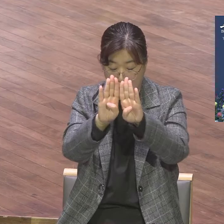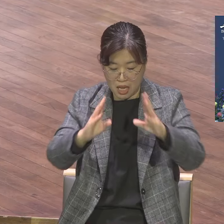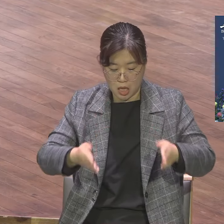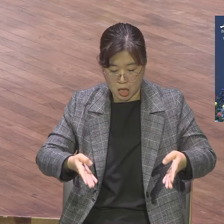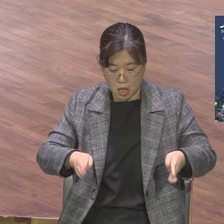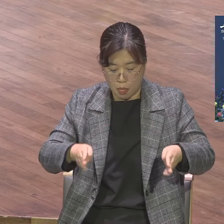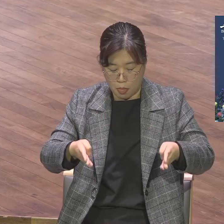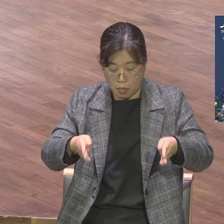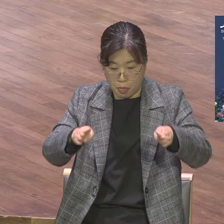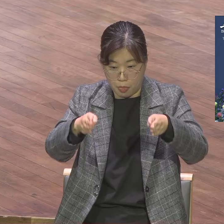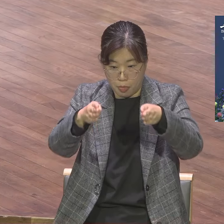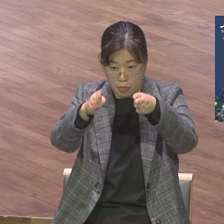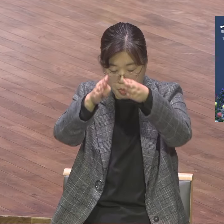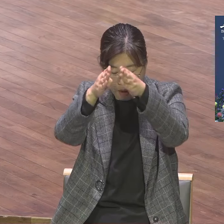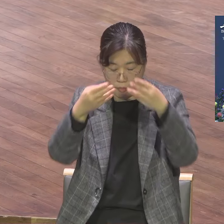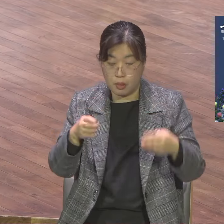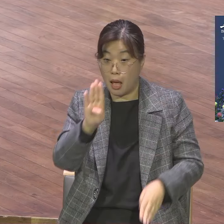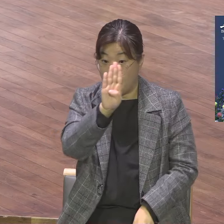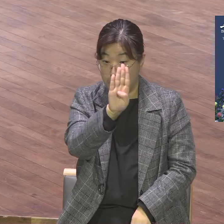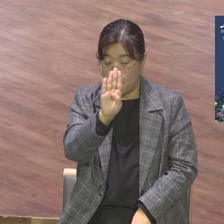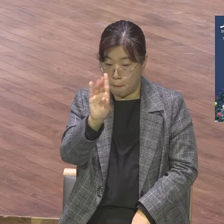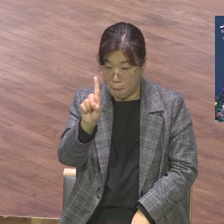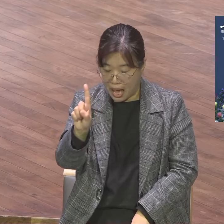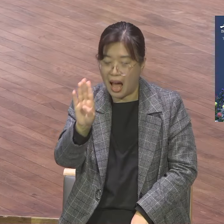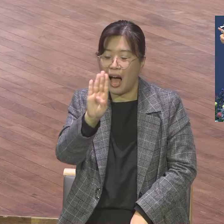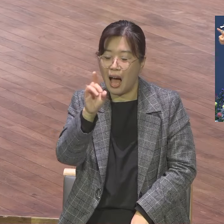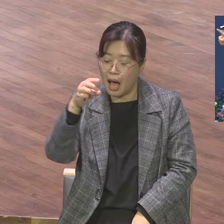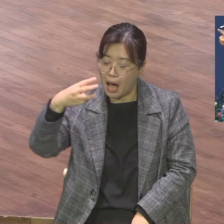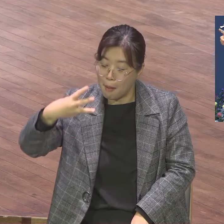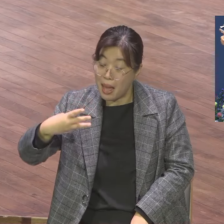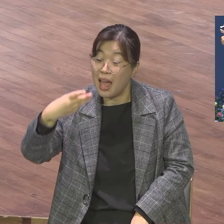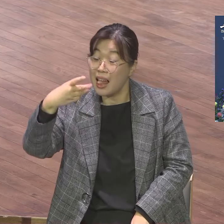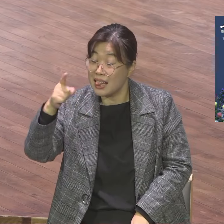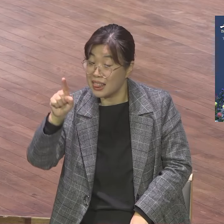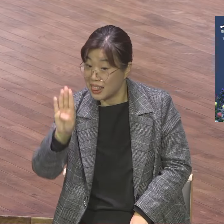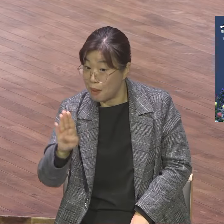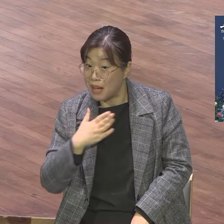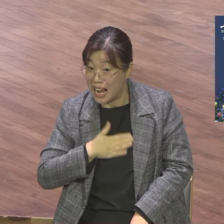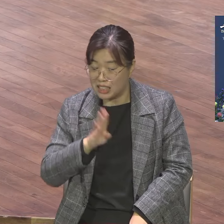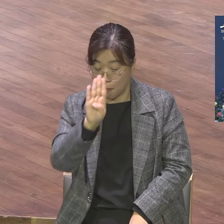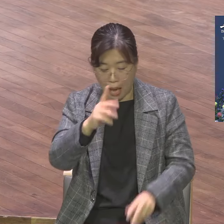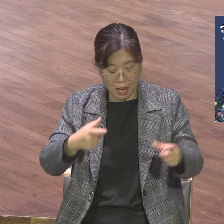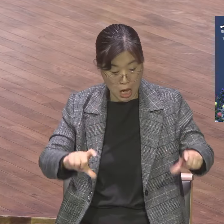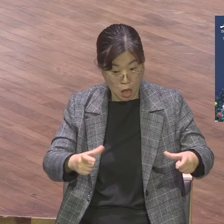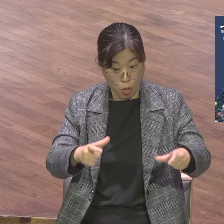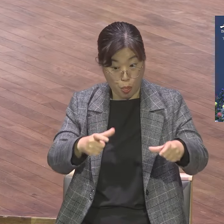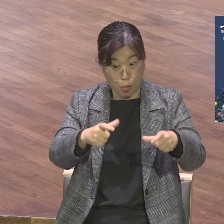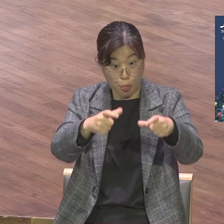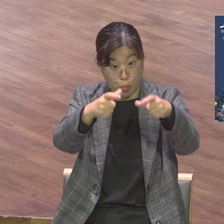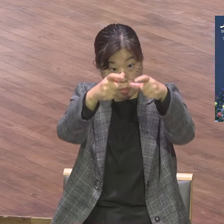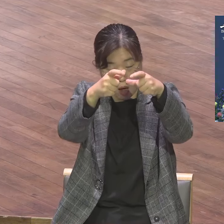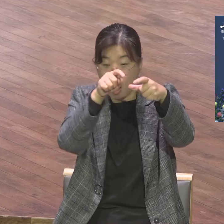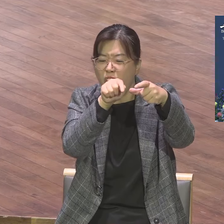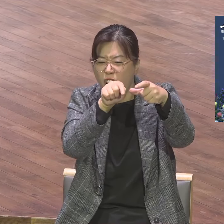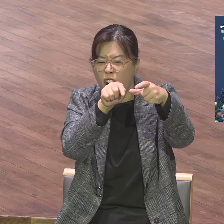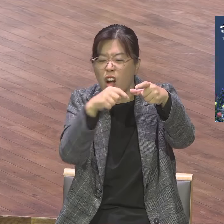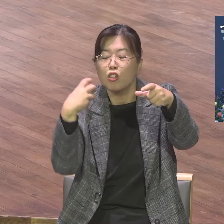하늘 꼭대기까지 자신들의 이름을 내자. 자신들의 이름을 내자.